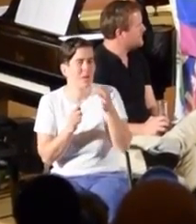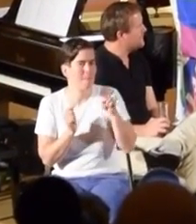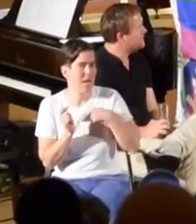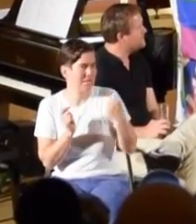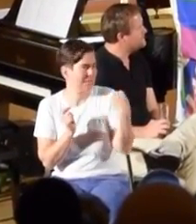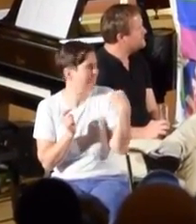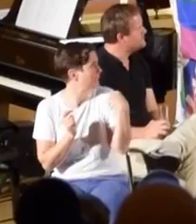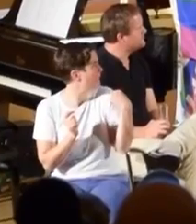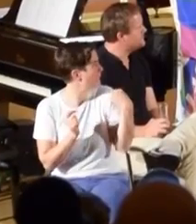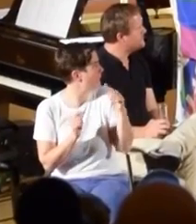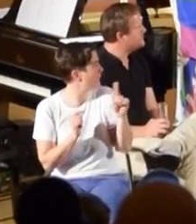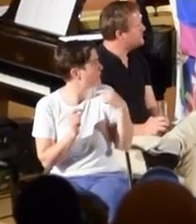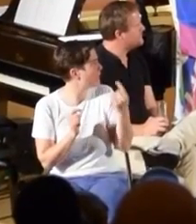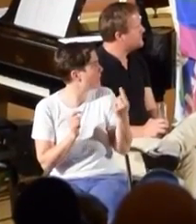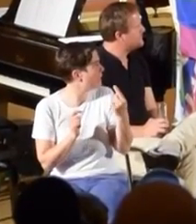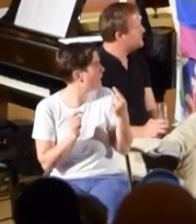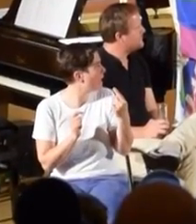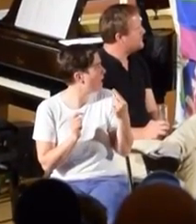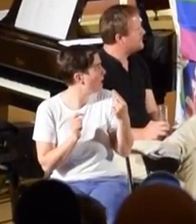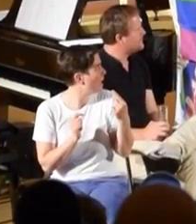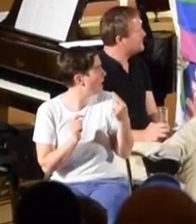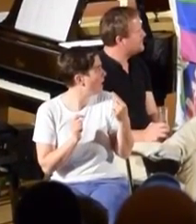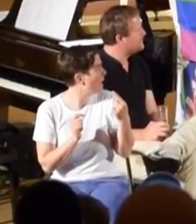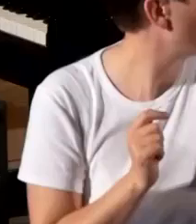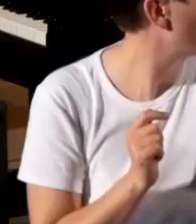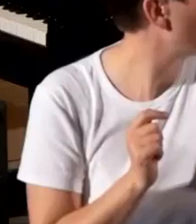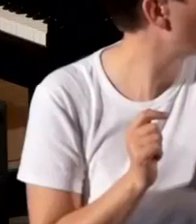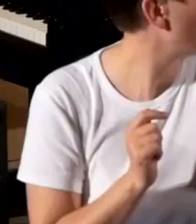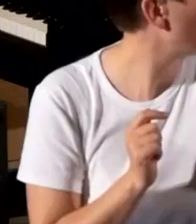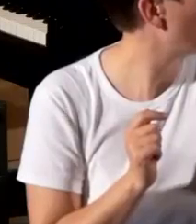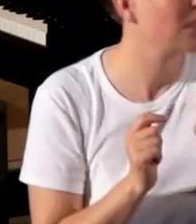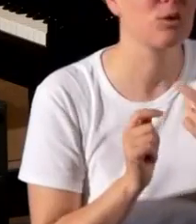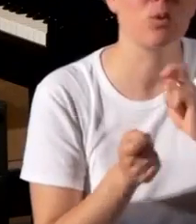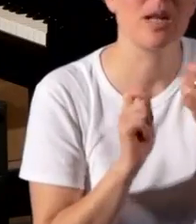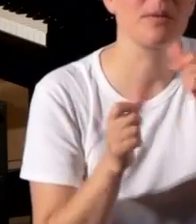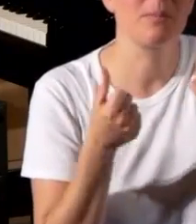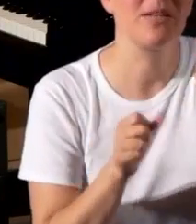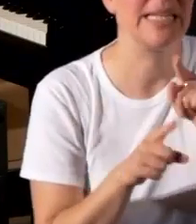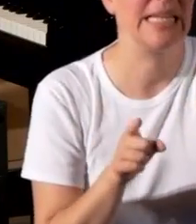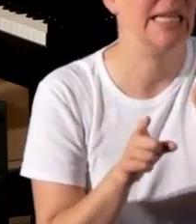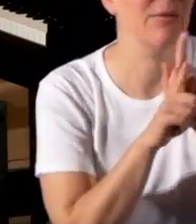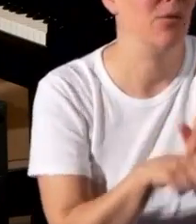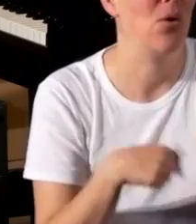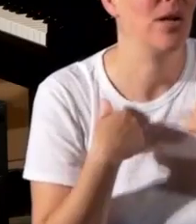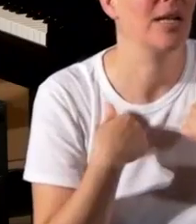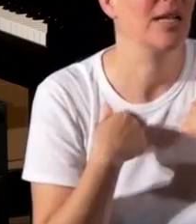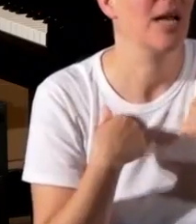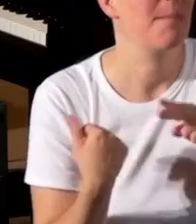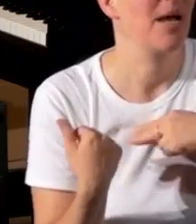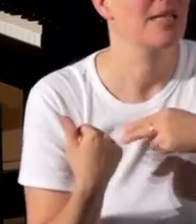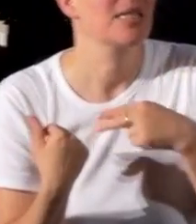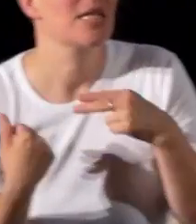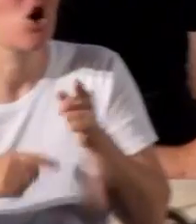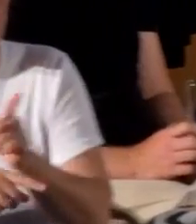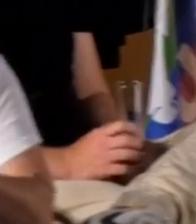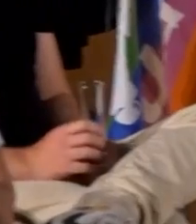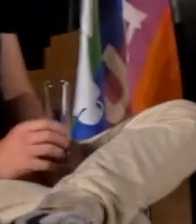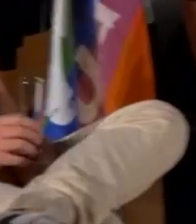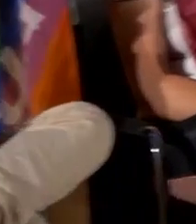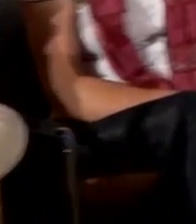Rede war, ich glaube, ich habe es nicht gesagt, da habe ich meine journalistische Sorgfaltspflicht nicht erfüllt. Es war die Kompassnadel des